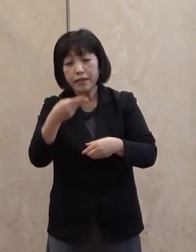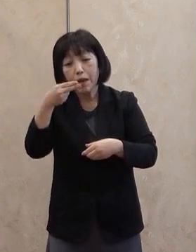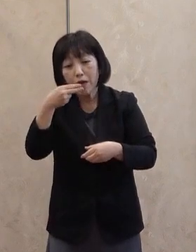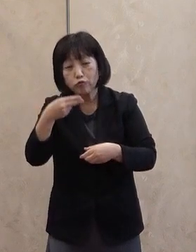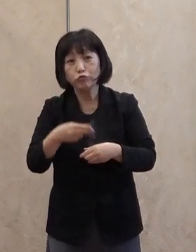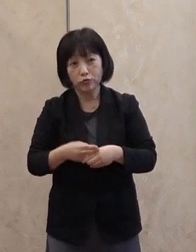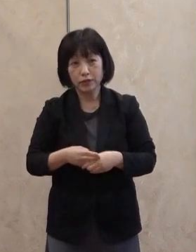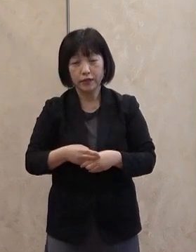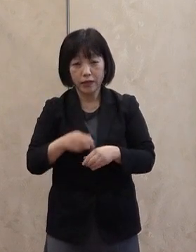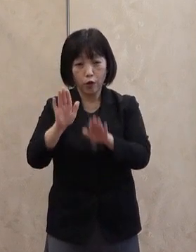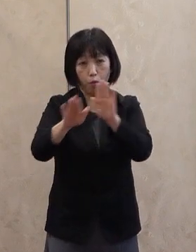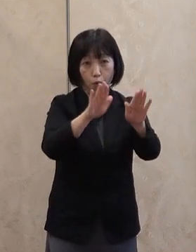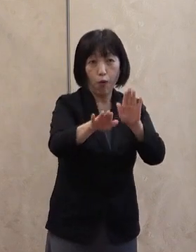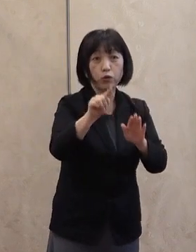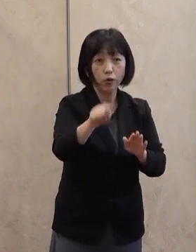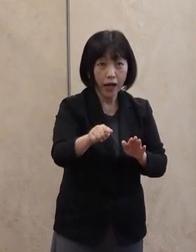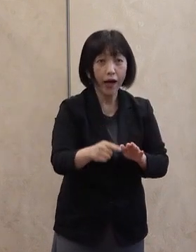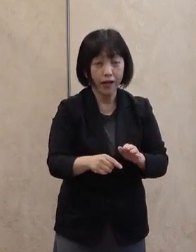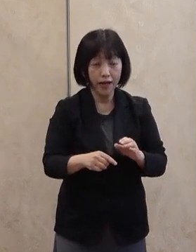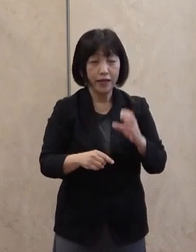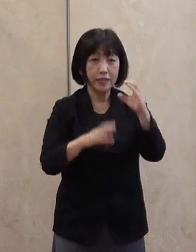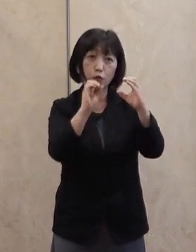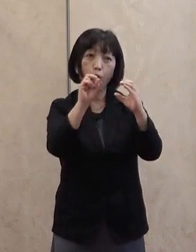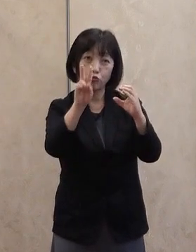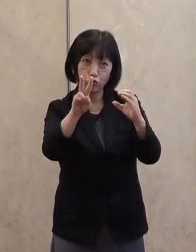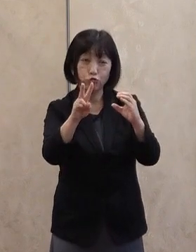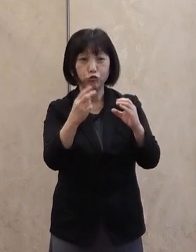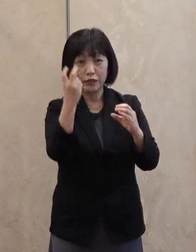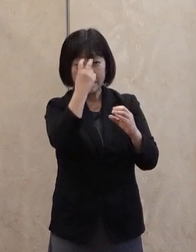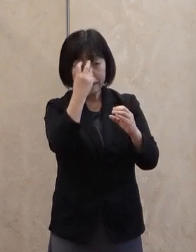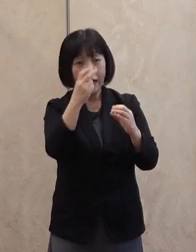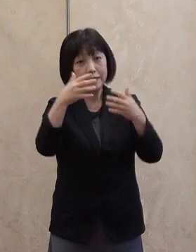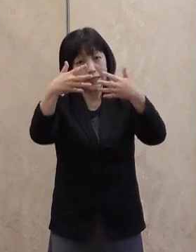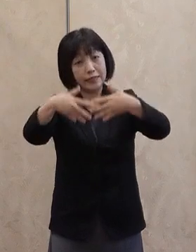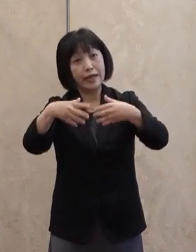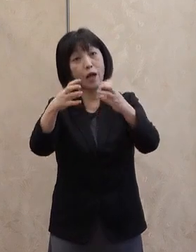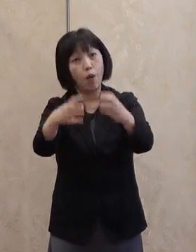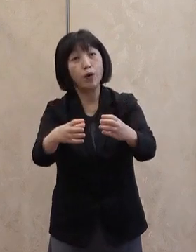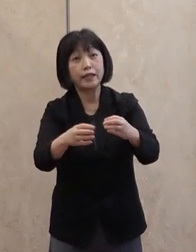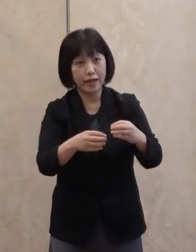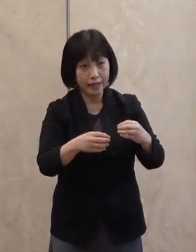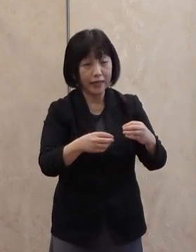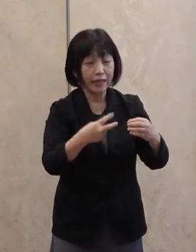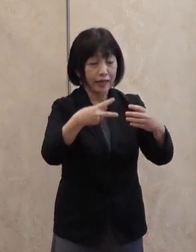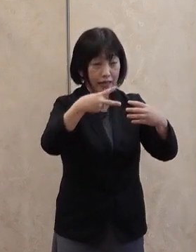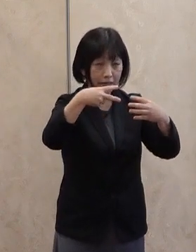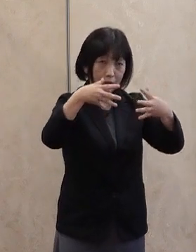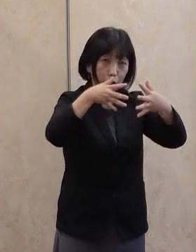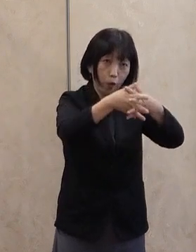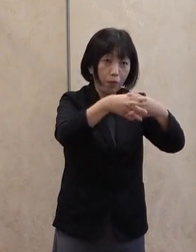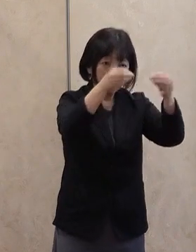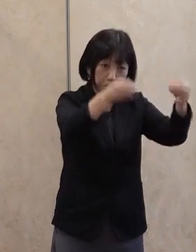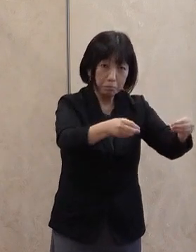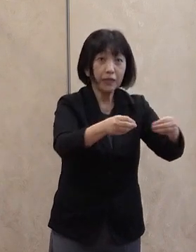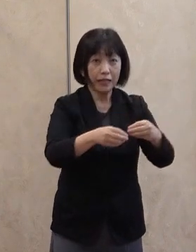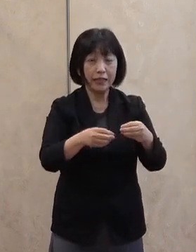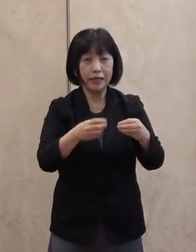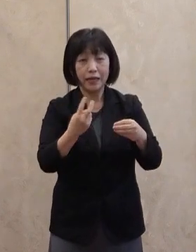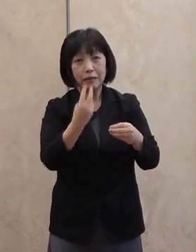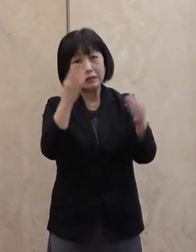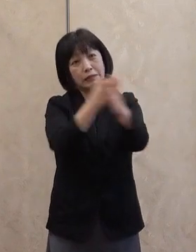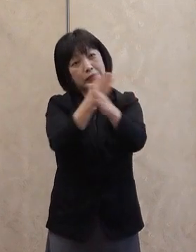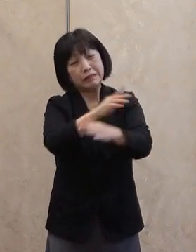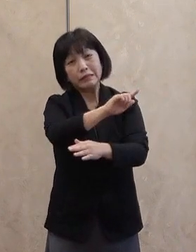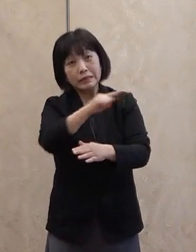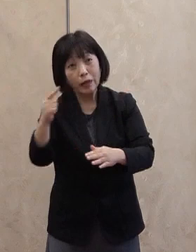底的な換気、こういったものをもうある意味当たり前になるような、そういった飲食の構造の変